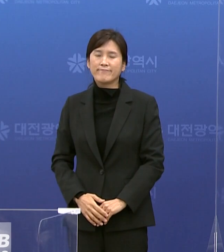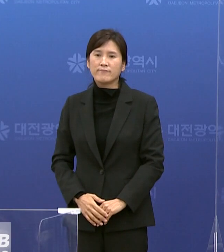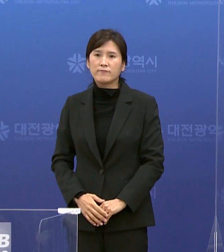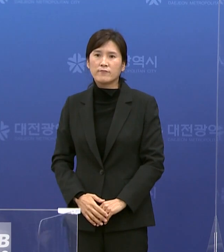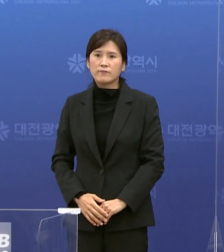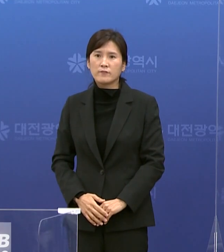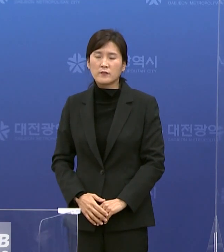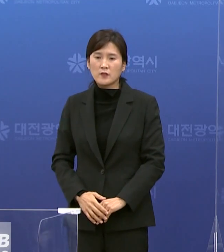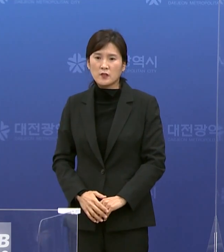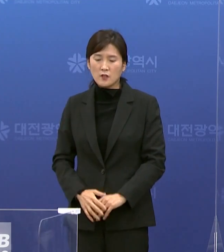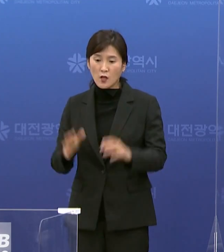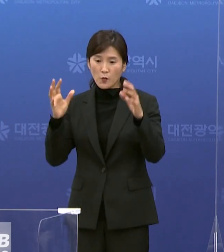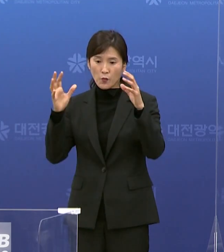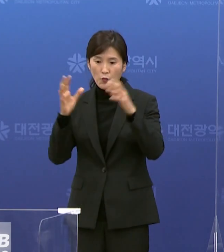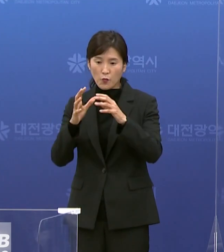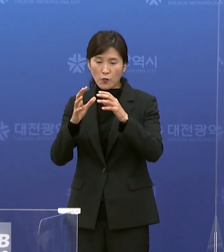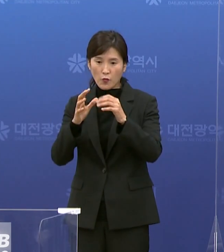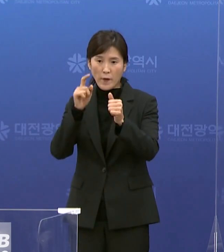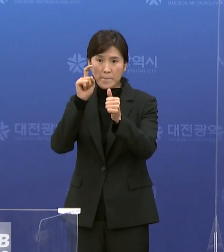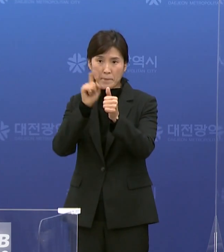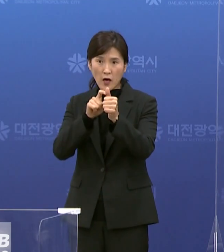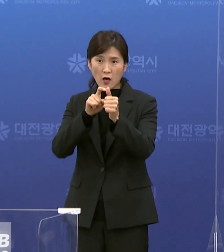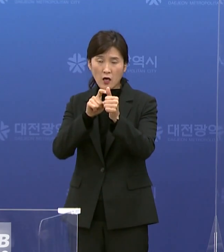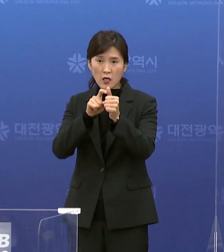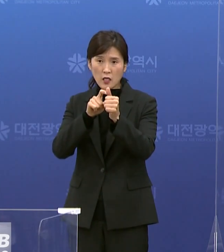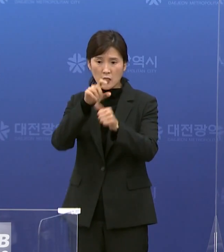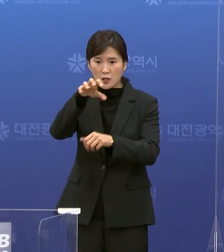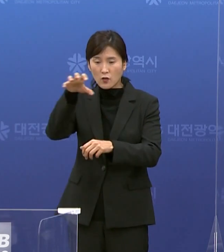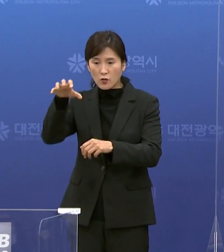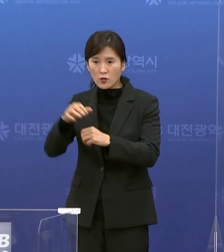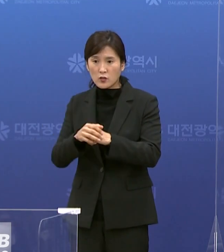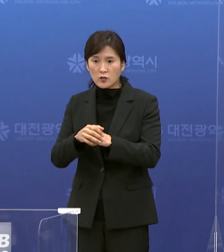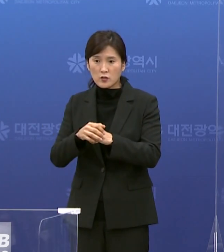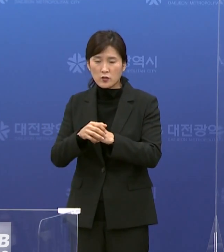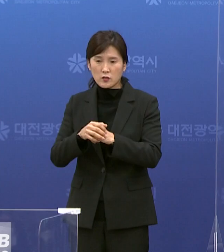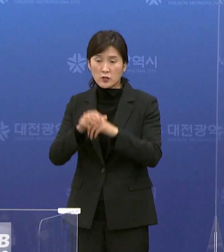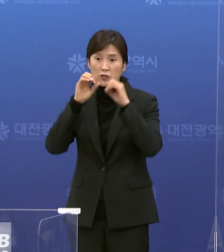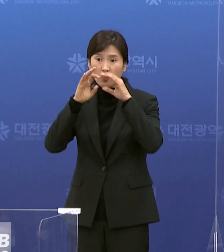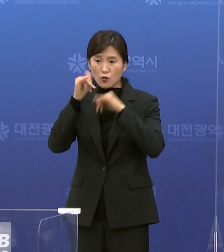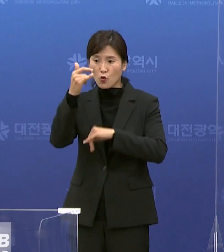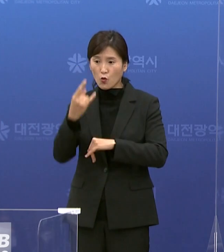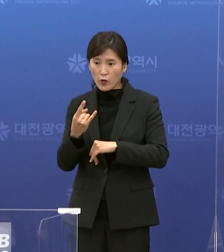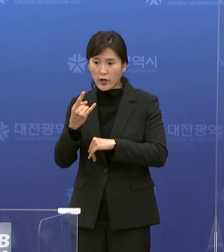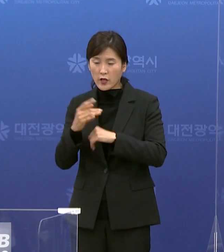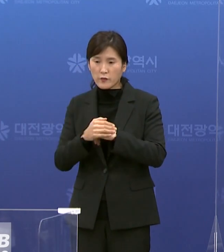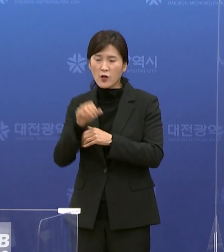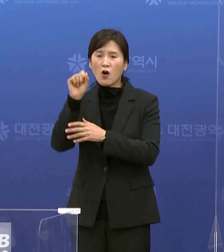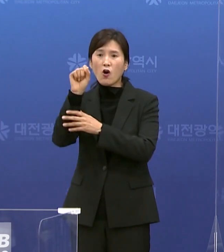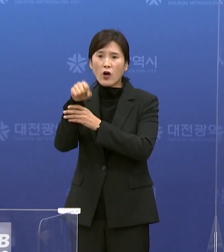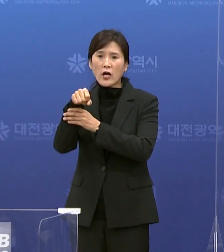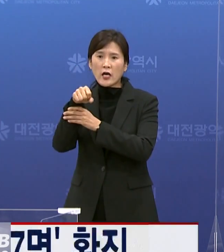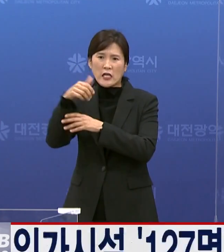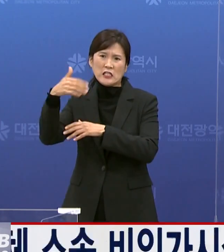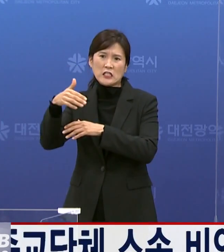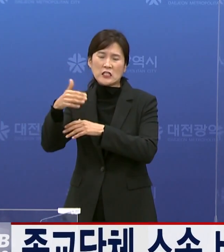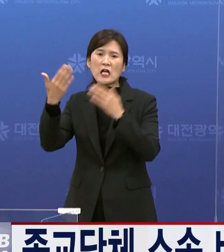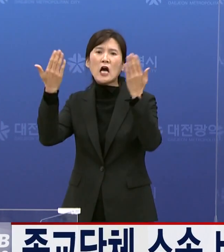우선 집단 감염이 발생한 시설은 모 선교회에서 운영하는 비인가